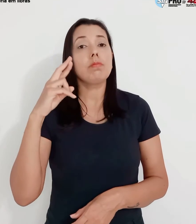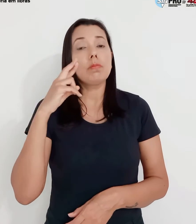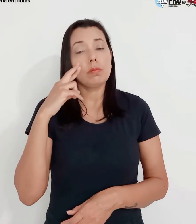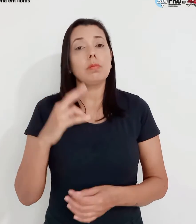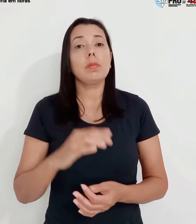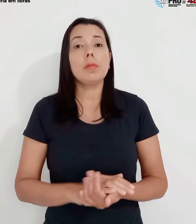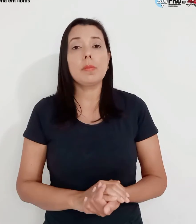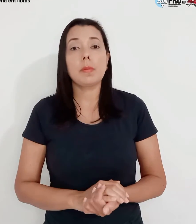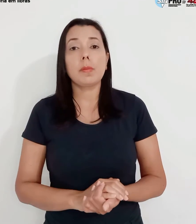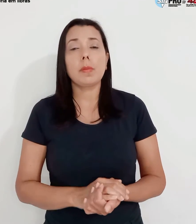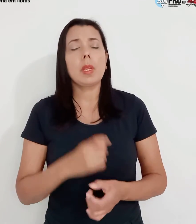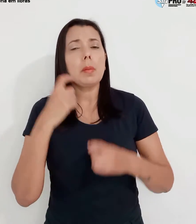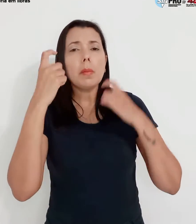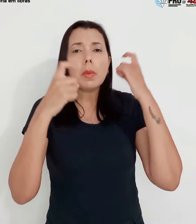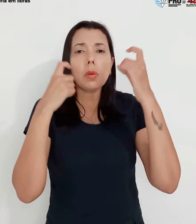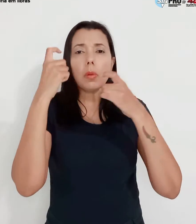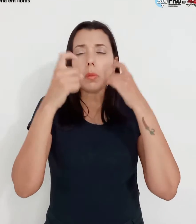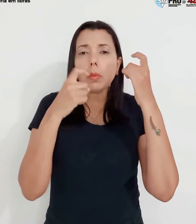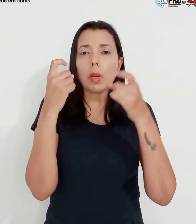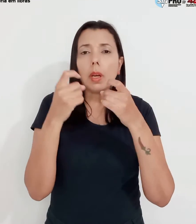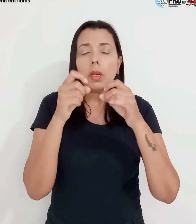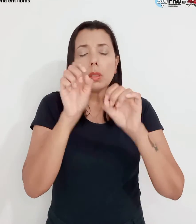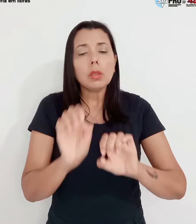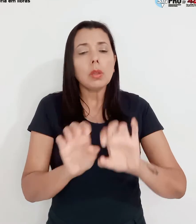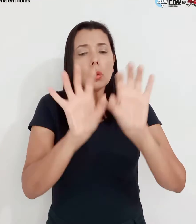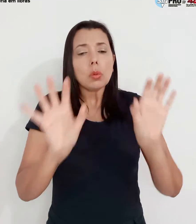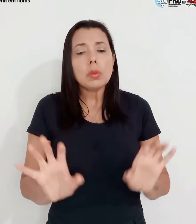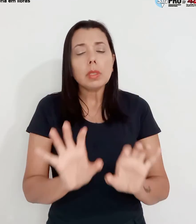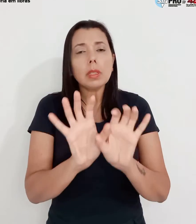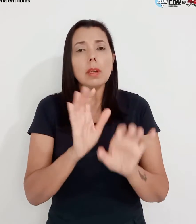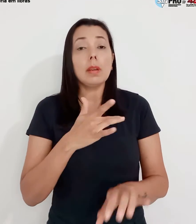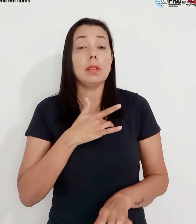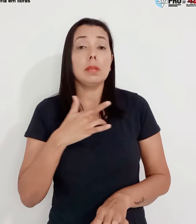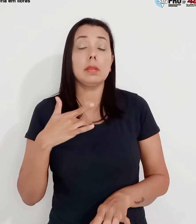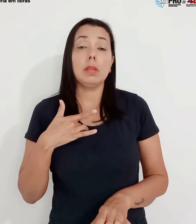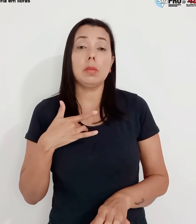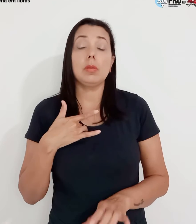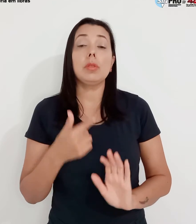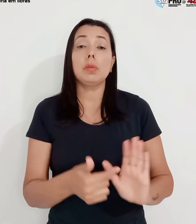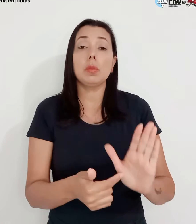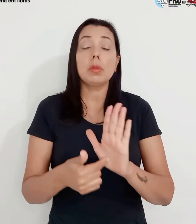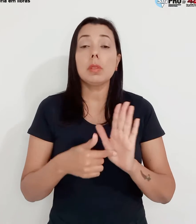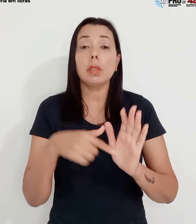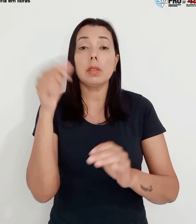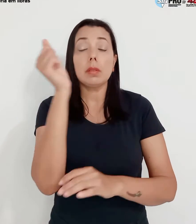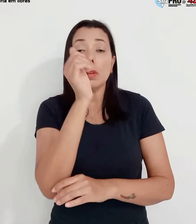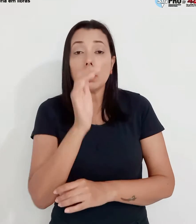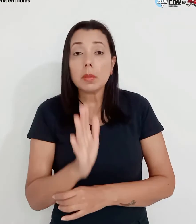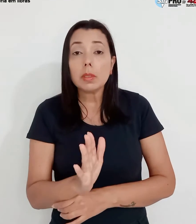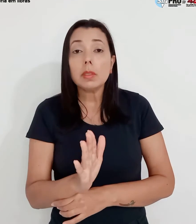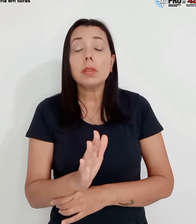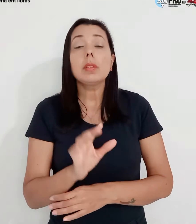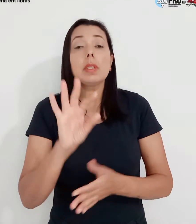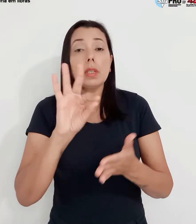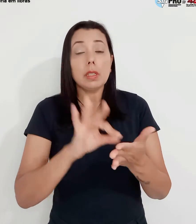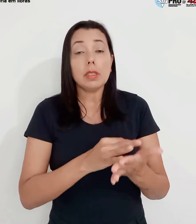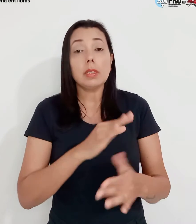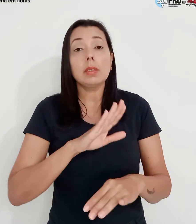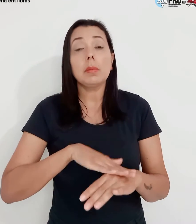Preocupada com o cenário sanitário imposto ao Brasil, que registra mais de